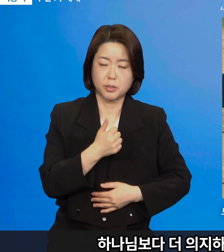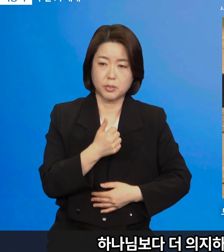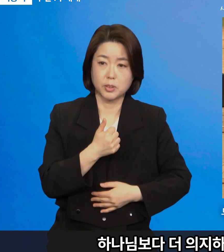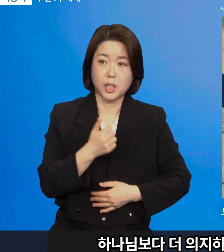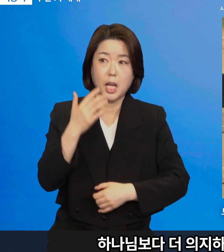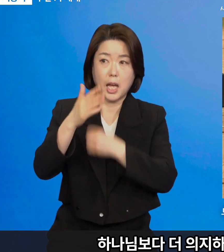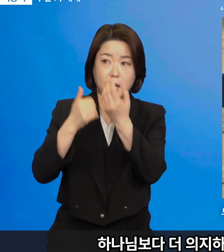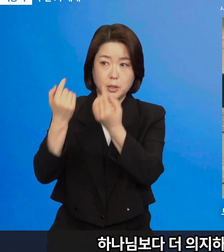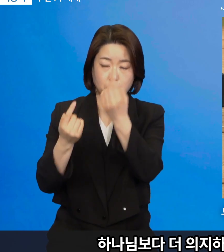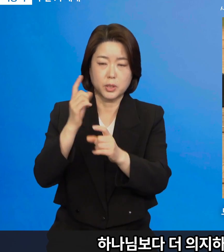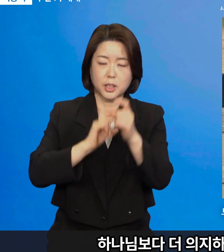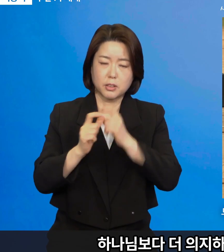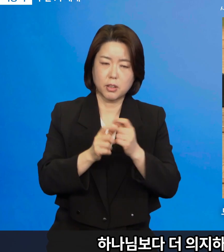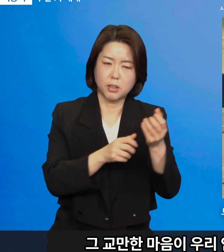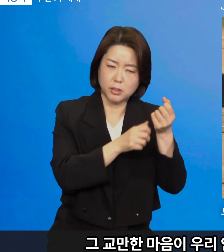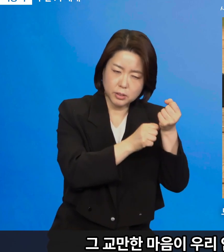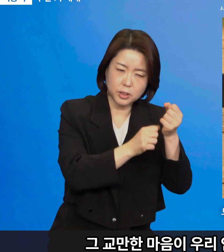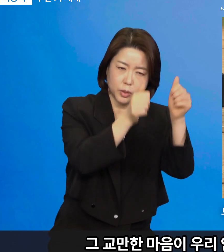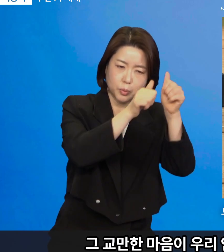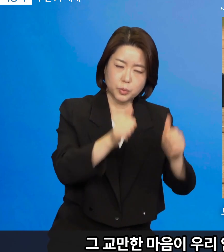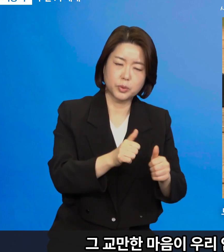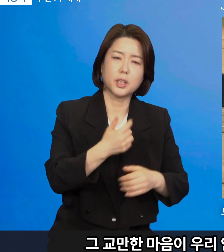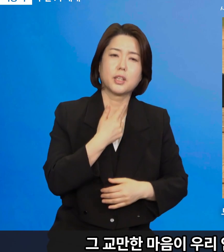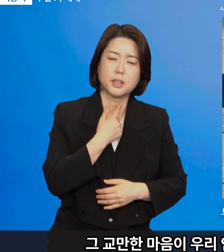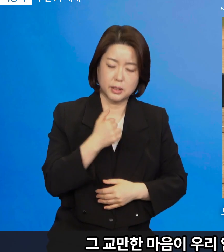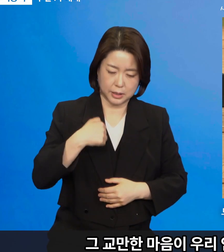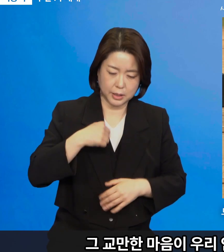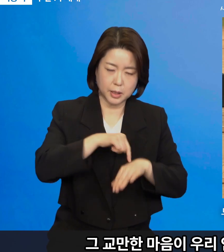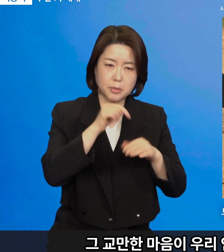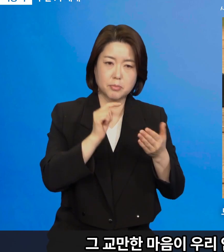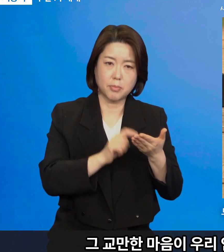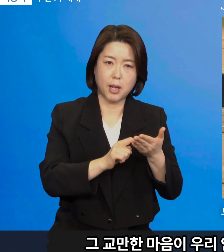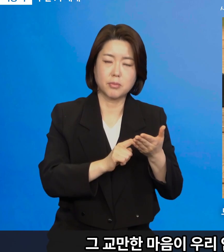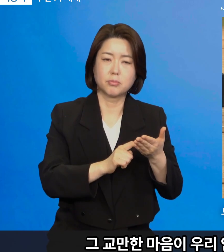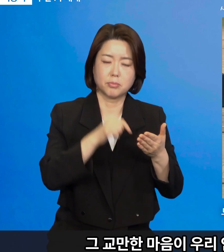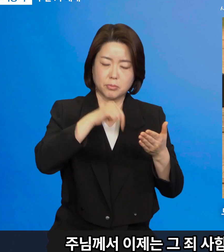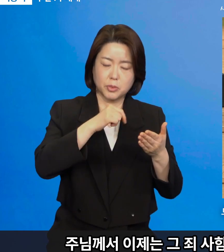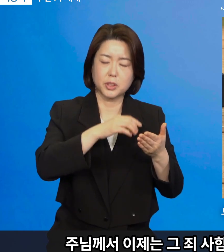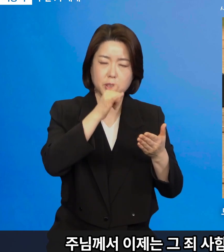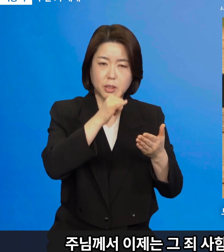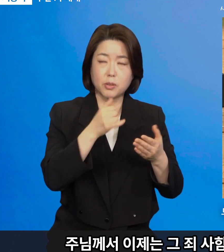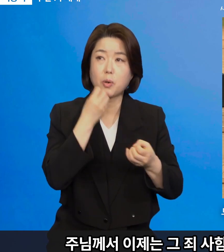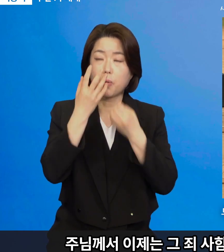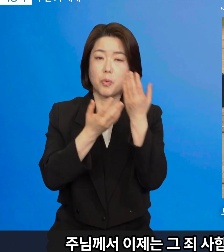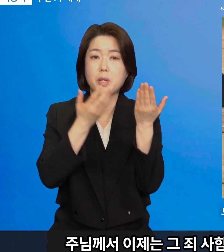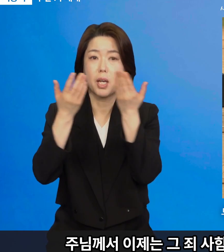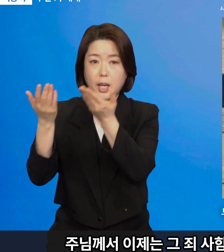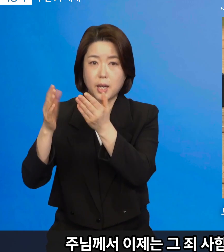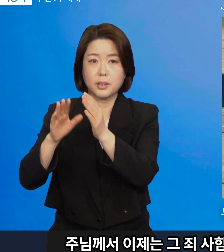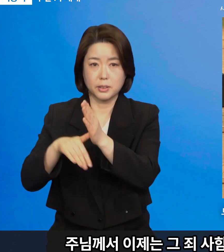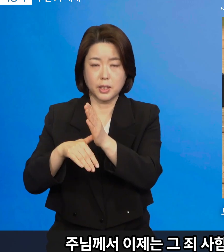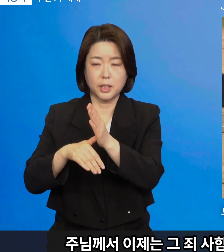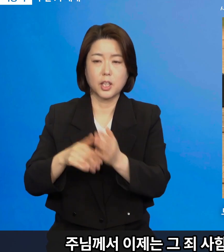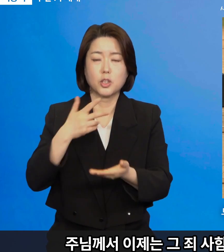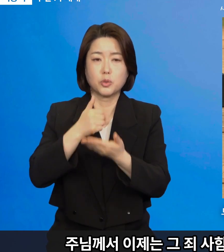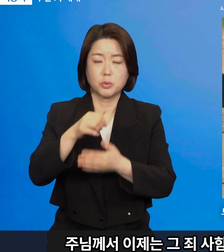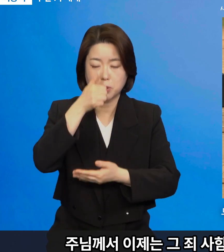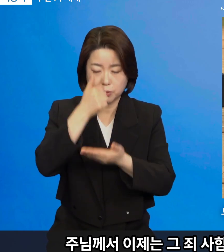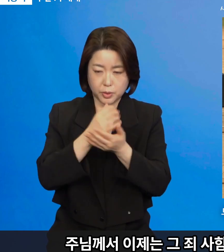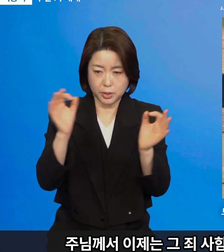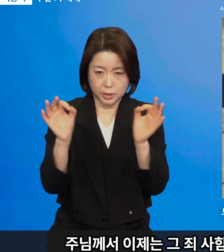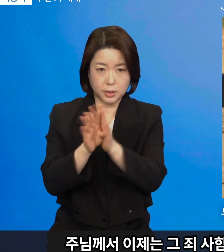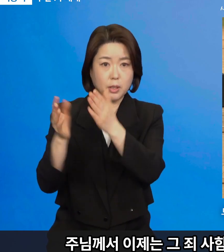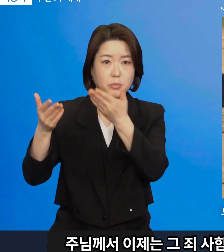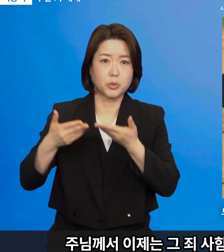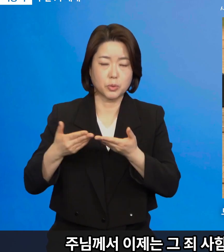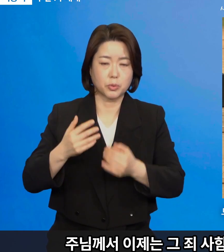의지하였던 우상 숭배적인 그 교만한 마음이 우리 안에 있었음을 고백할 때 주님께서 이제는 그 죄사함을 통해